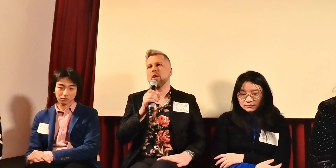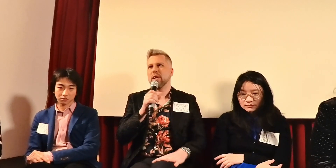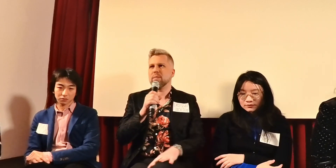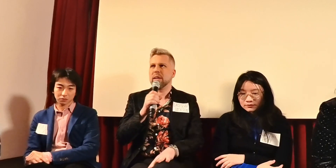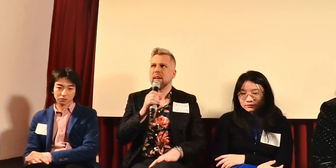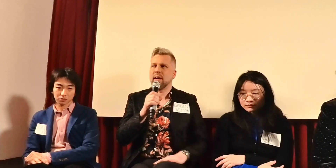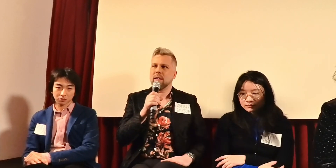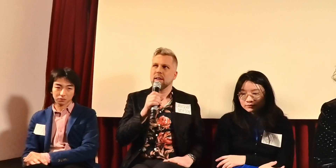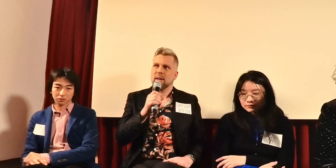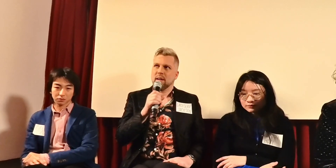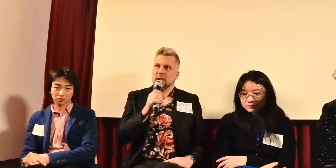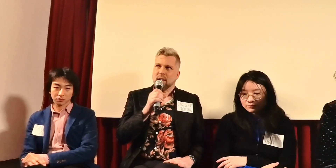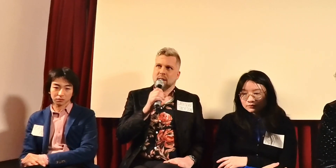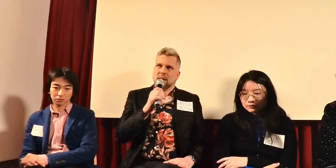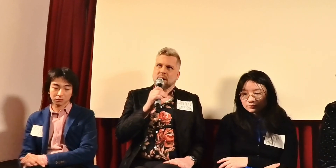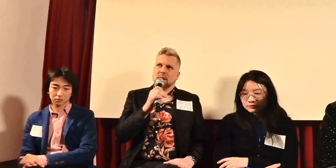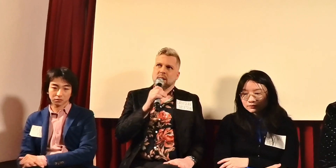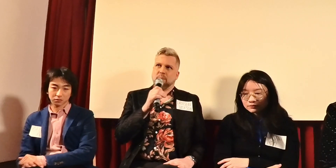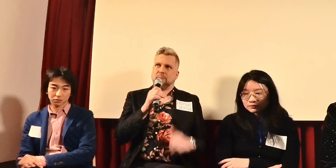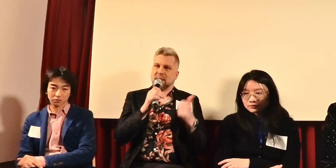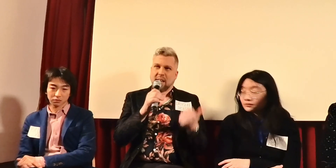jsou jako nesmírně